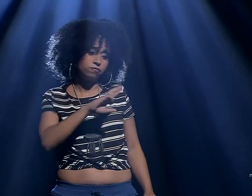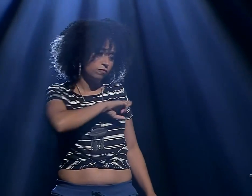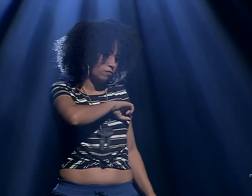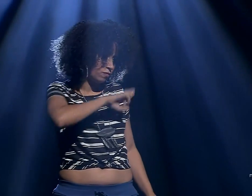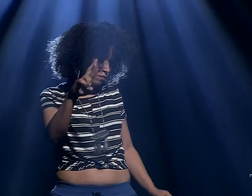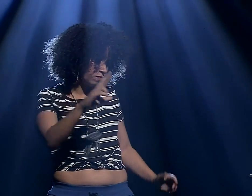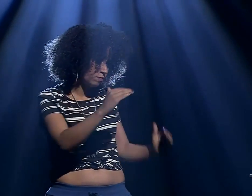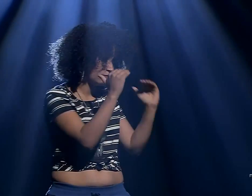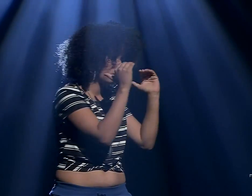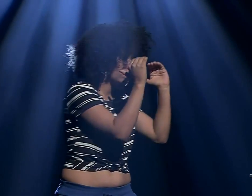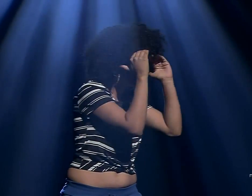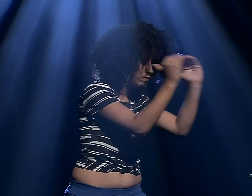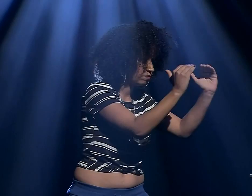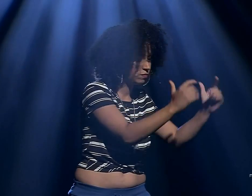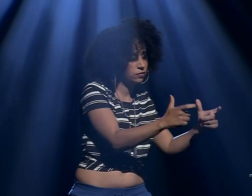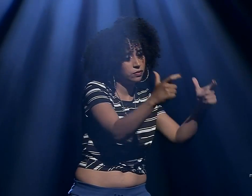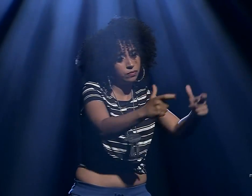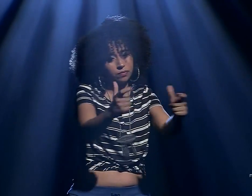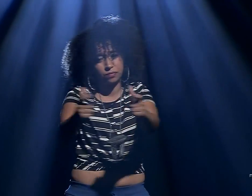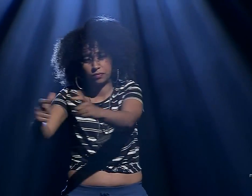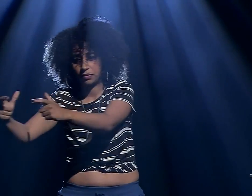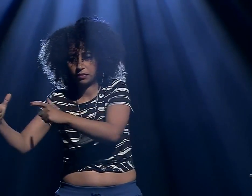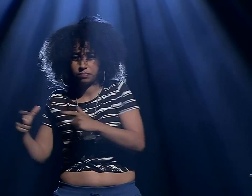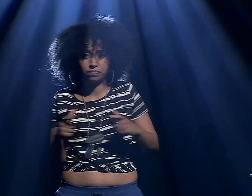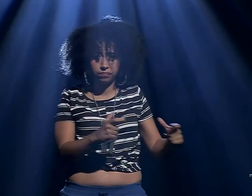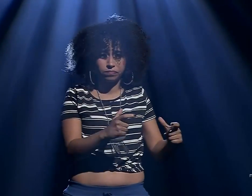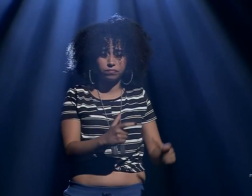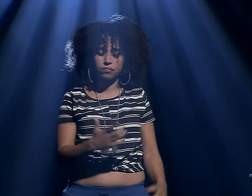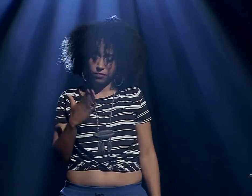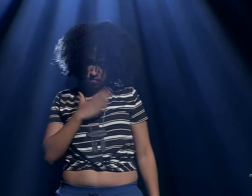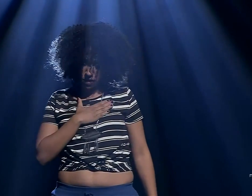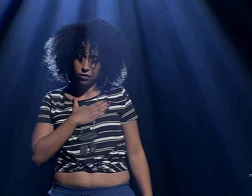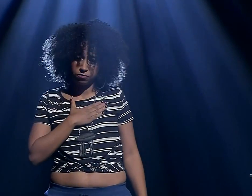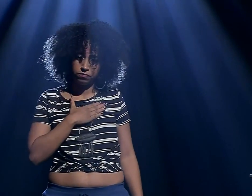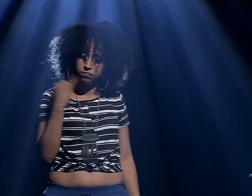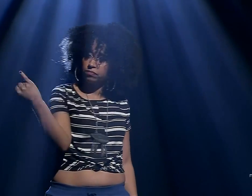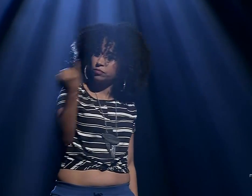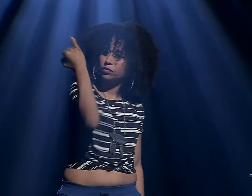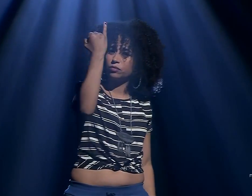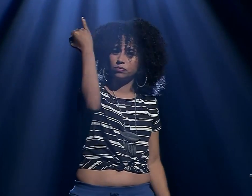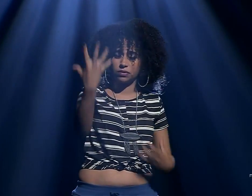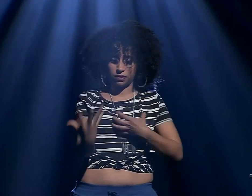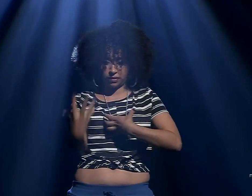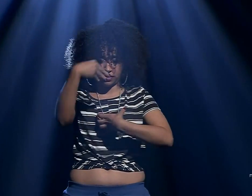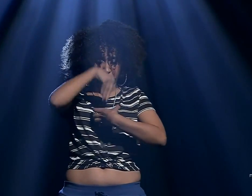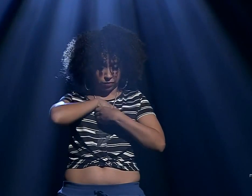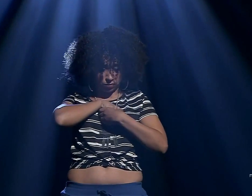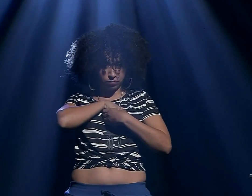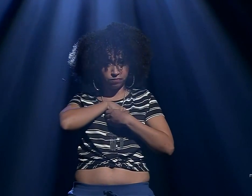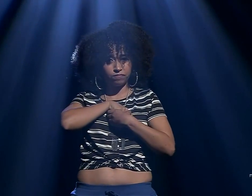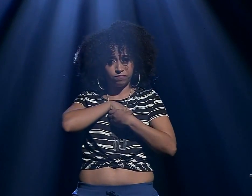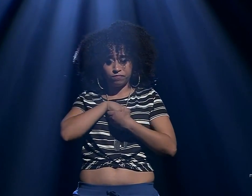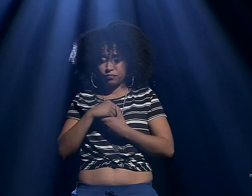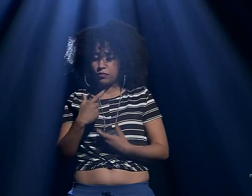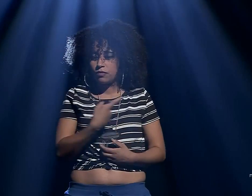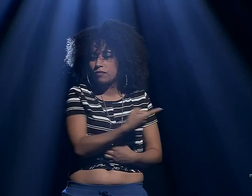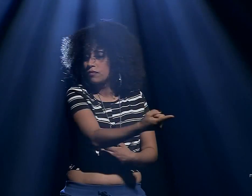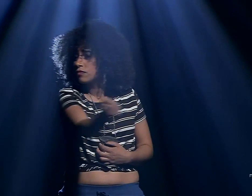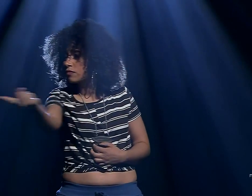e não importa origem respeite as religiões é o que importa é o que eu carrego aqui dentro